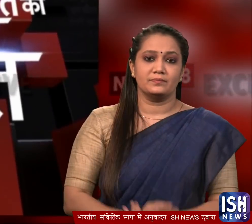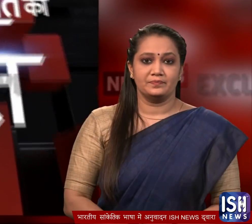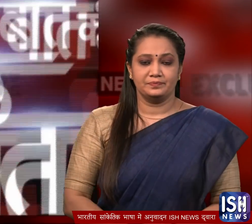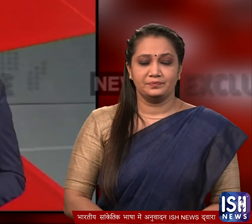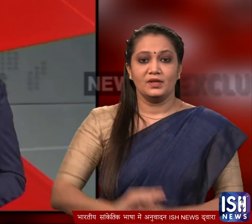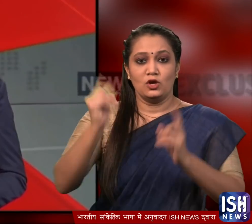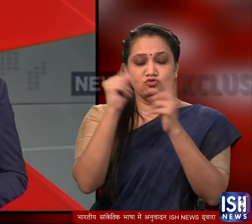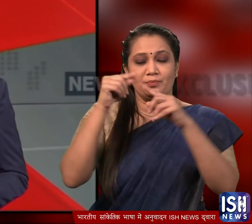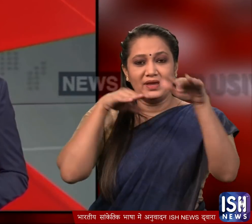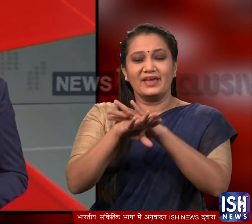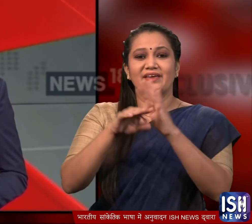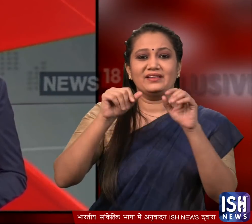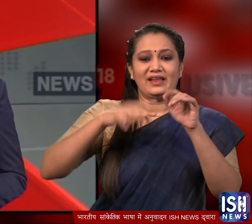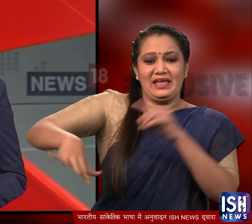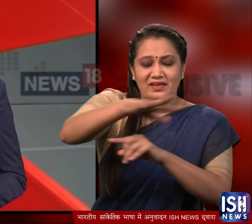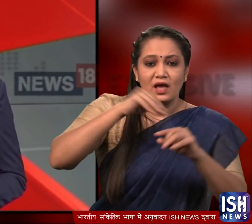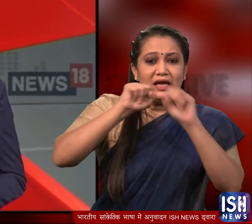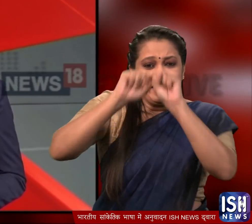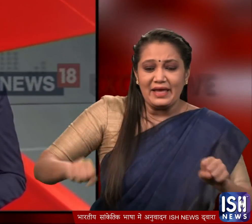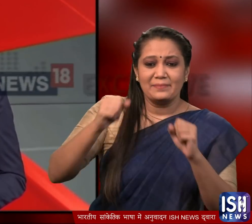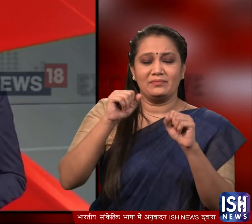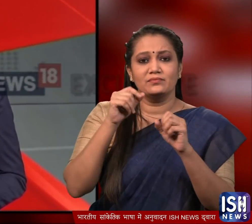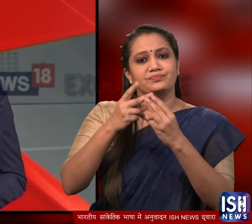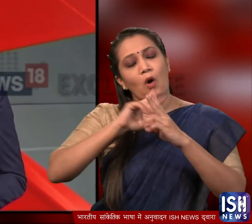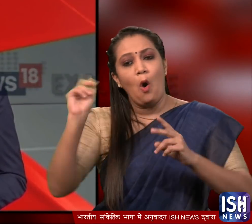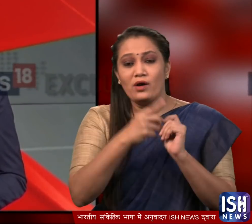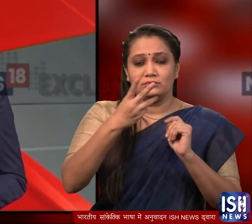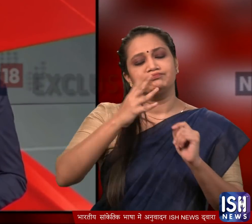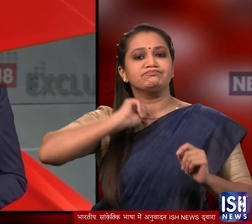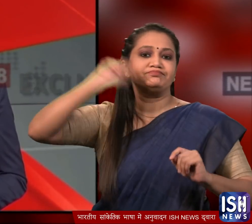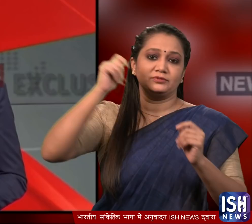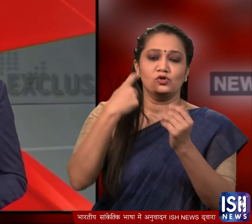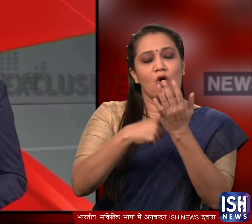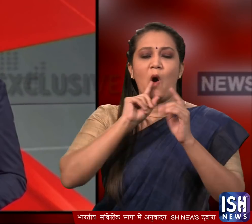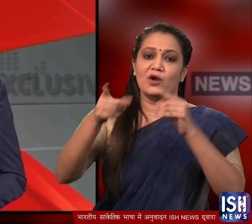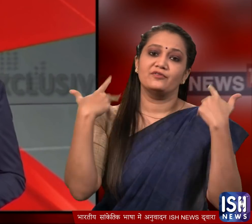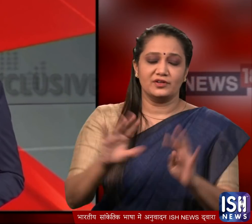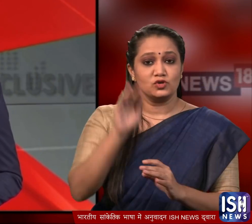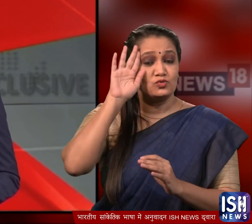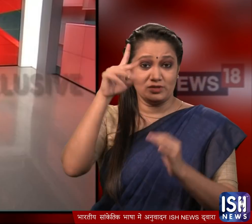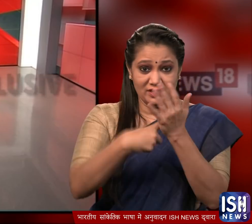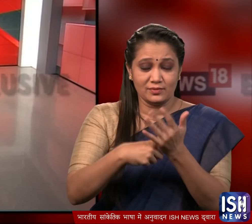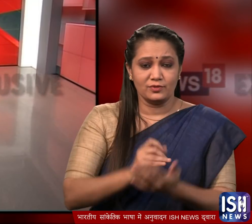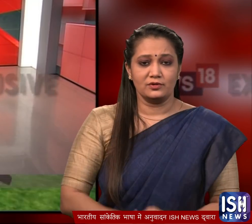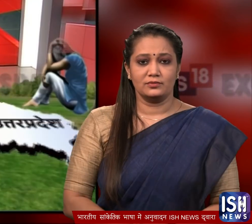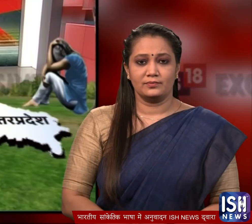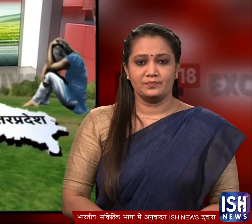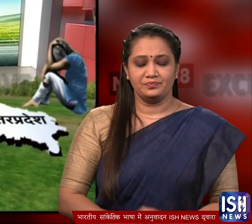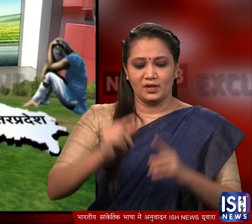दे। उत्तर प्रदेश के बुलंदशहर गैंगरेप केस के सभी गुनाहगारों को फांसी की सजा सुनाई गई। न्यूज 18 के अजीत सिंह की रिपोर्ट है